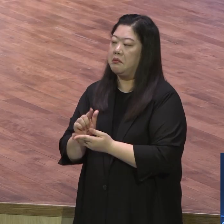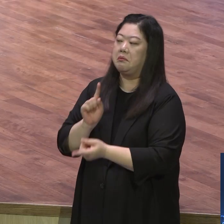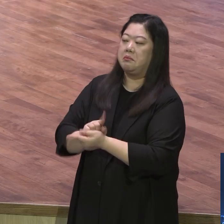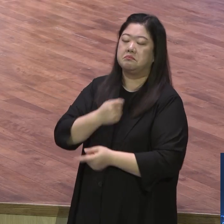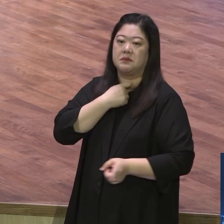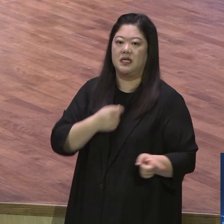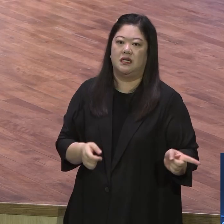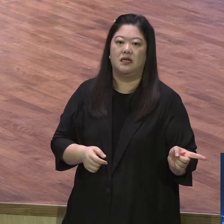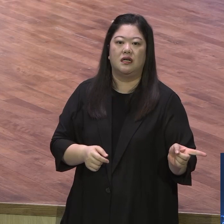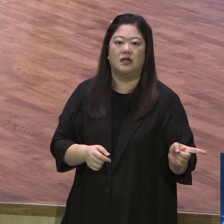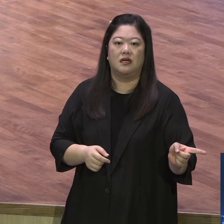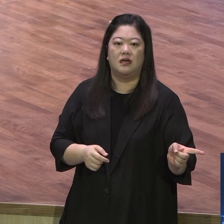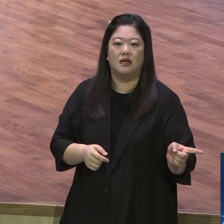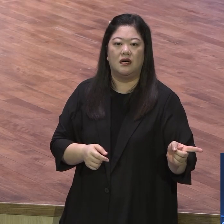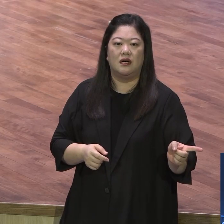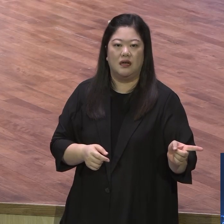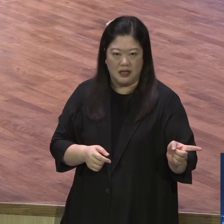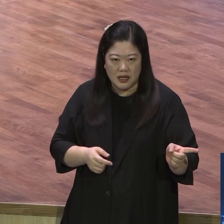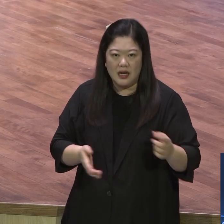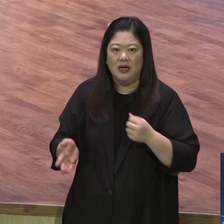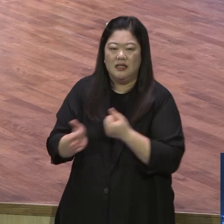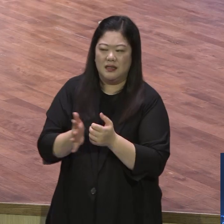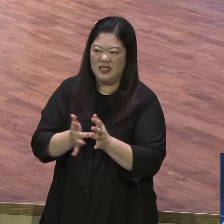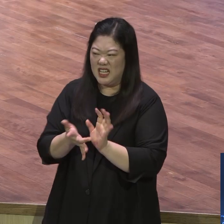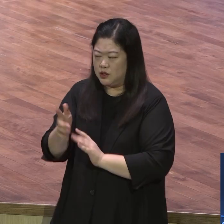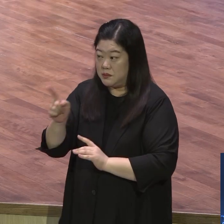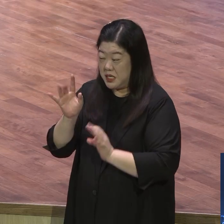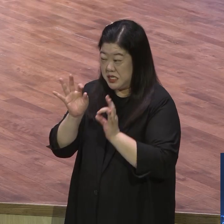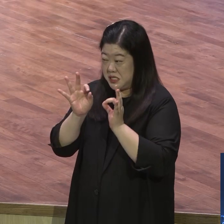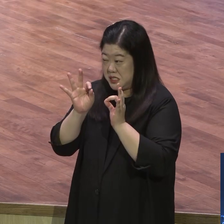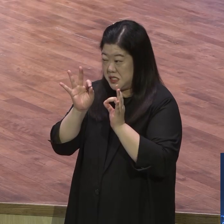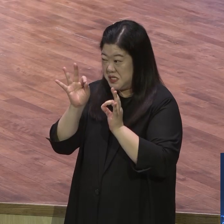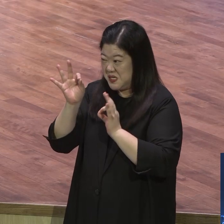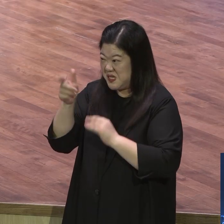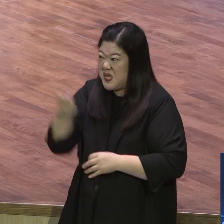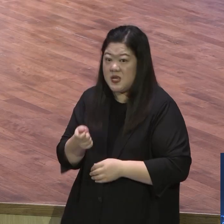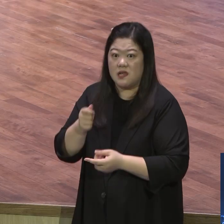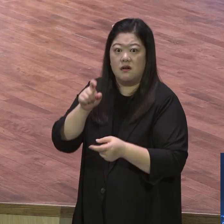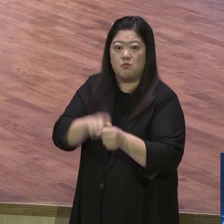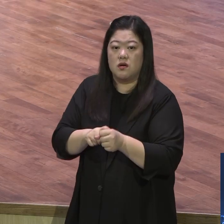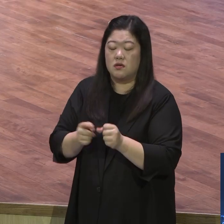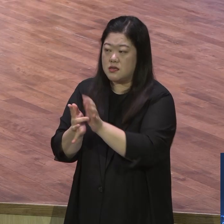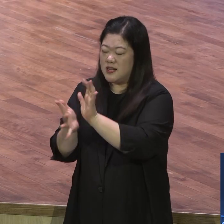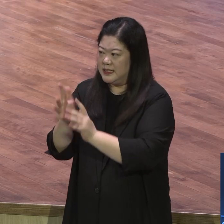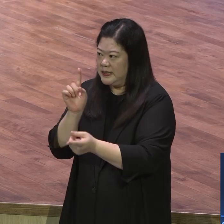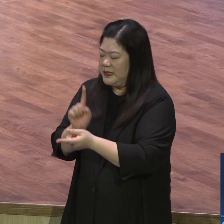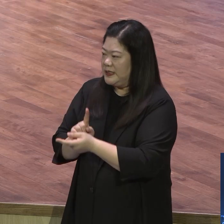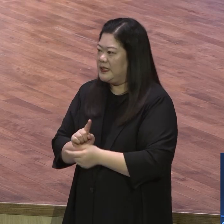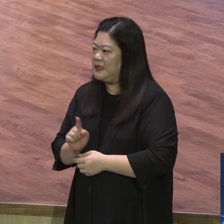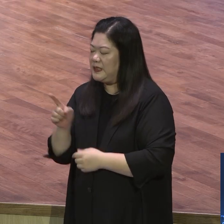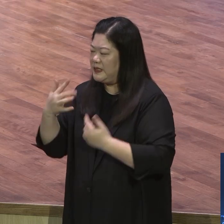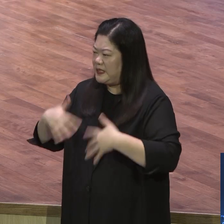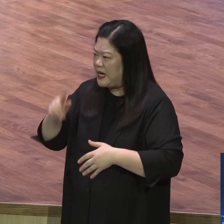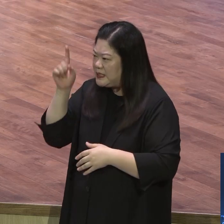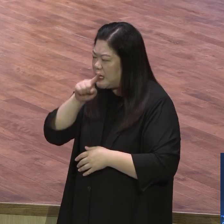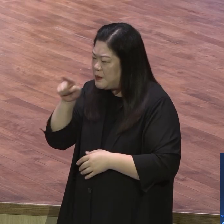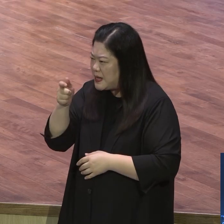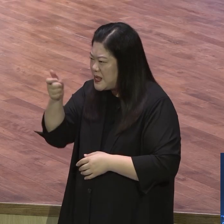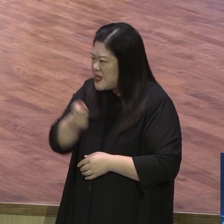기득권 지키기 위해서 예수님을 책잡아 넘어뜨리기 위한 여기에 막 골목을 하고 있었어요 약점 없나